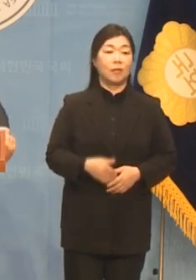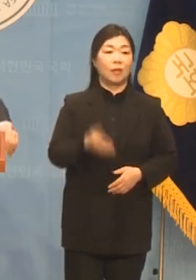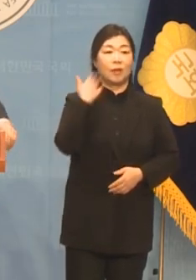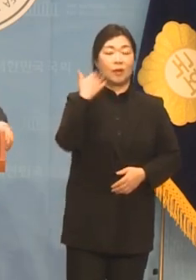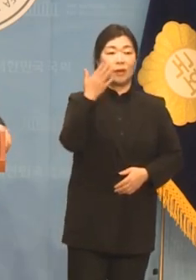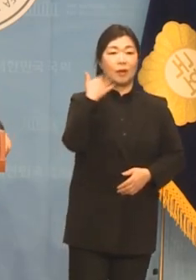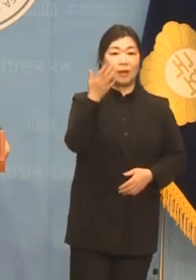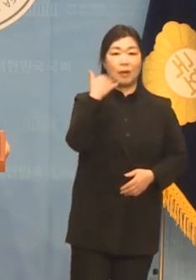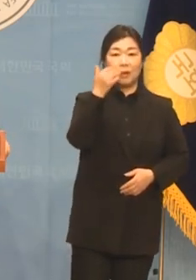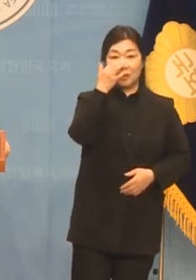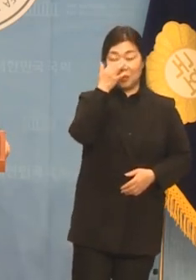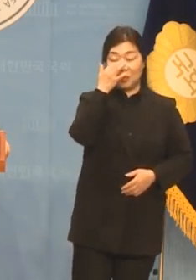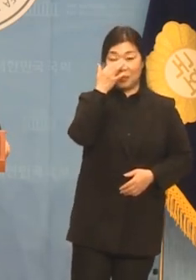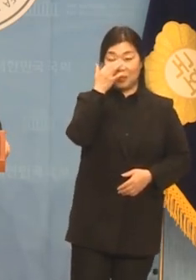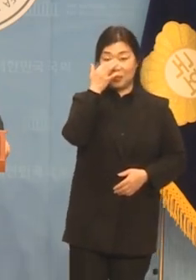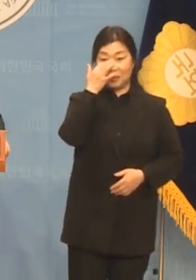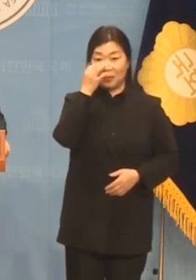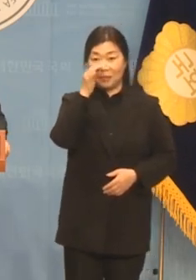시작하겠습니다네